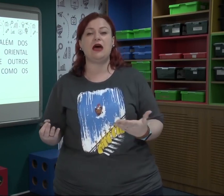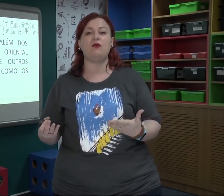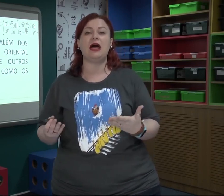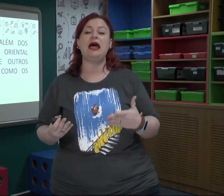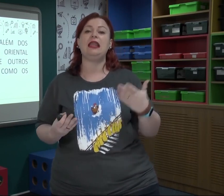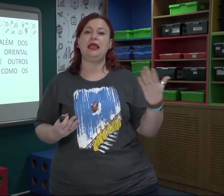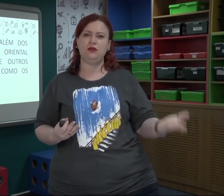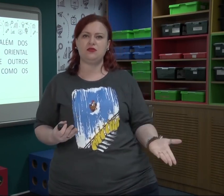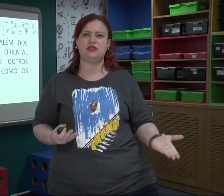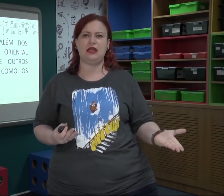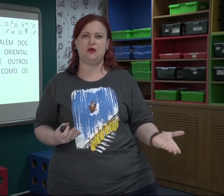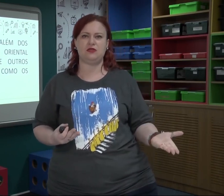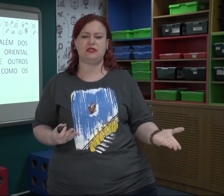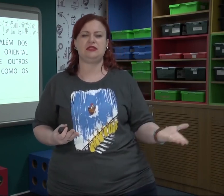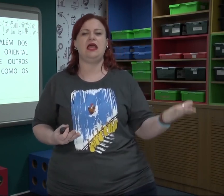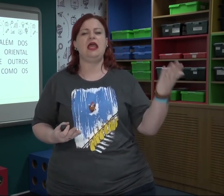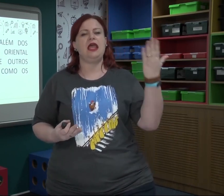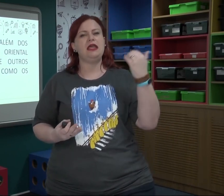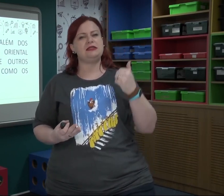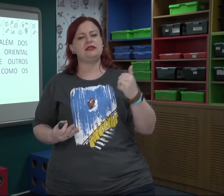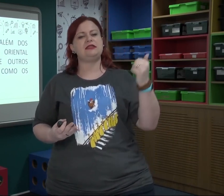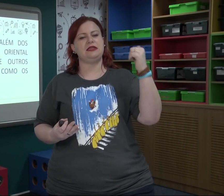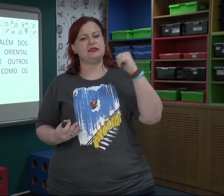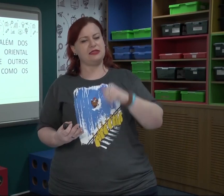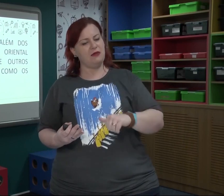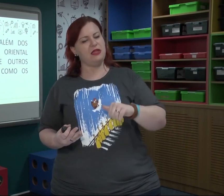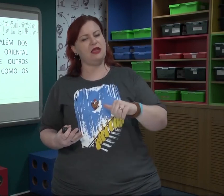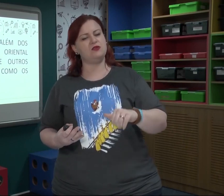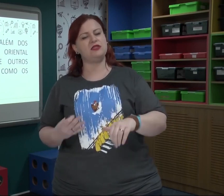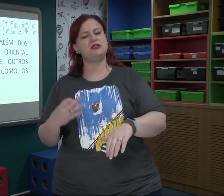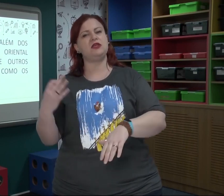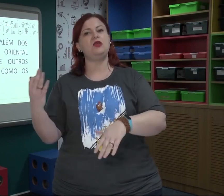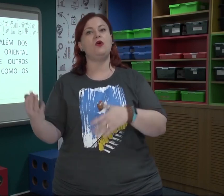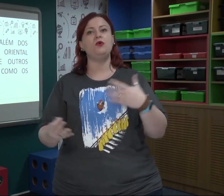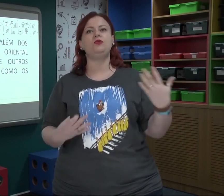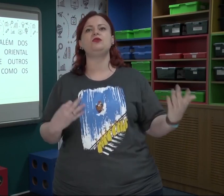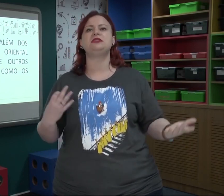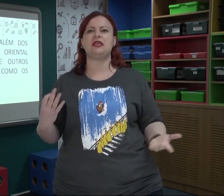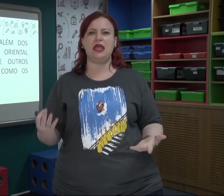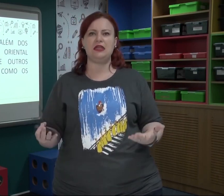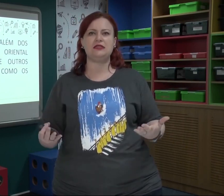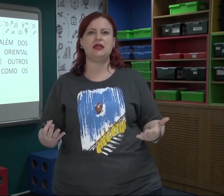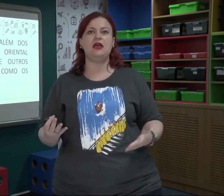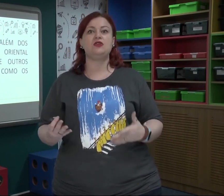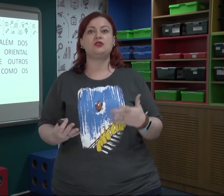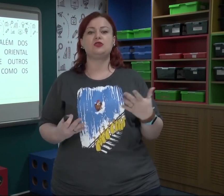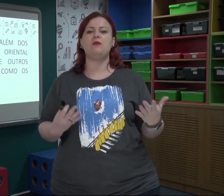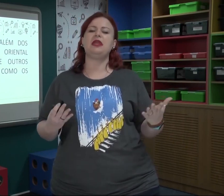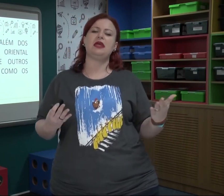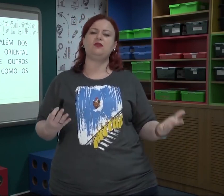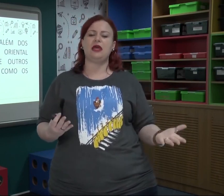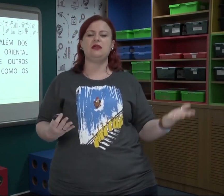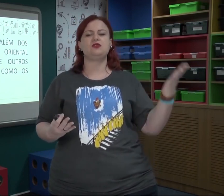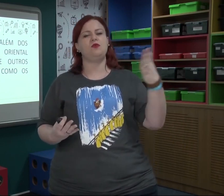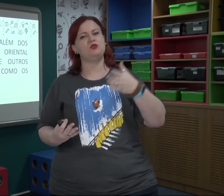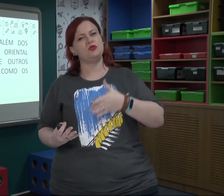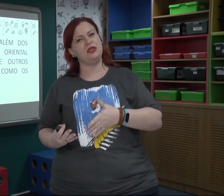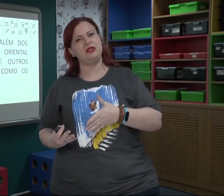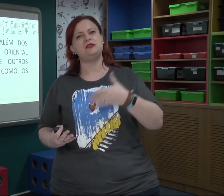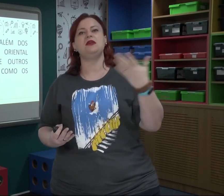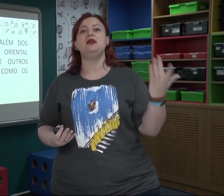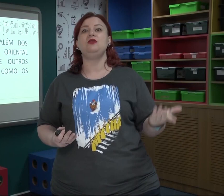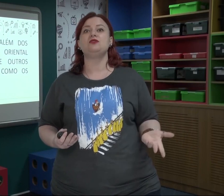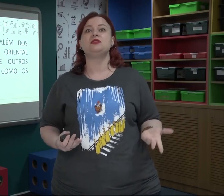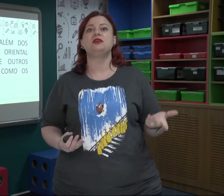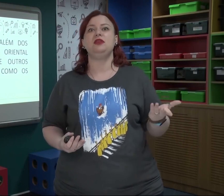cultura oriental, além dos deuses, existem semideuses e outros seres sobrenaturais, como